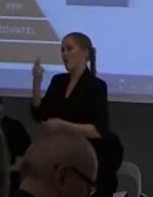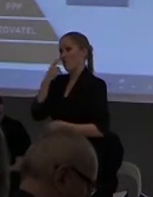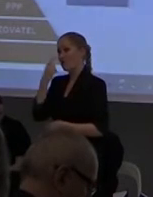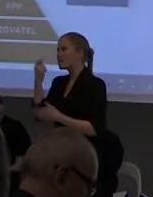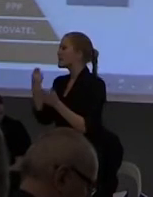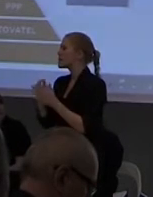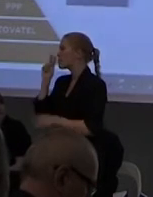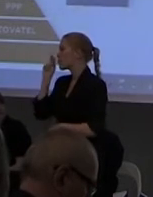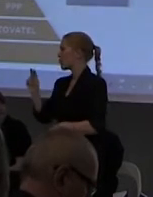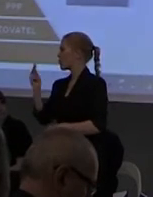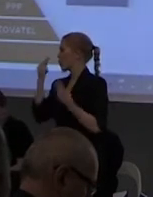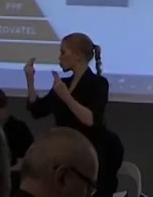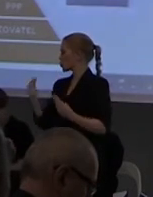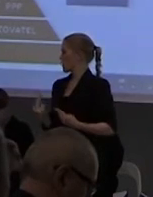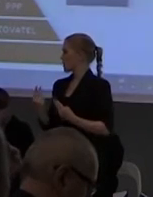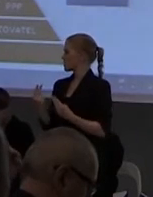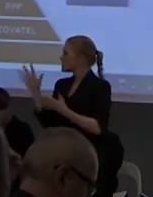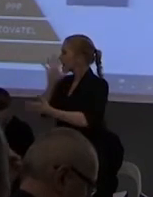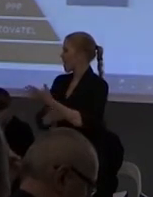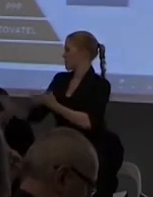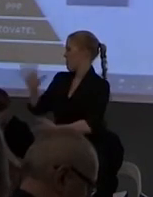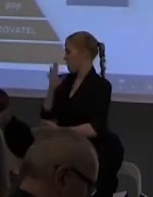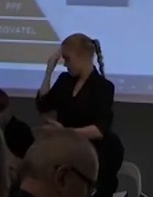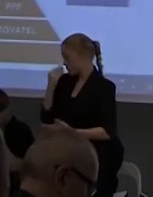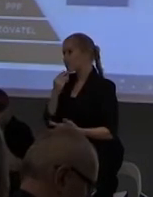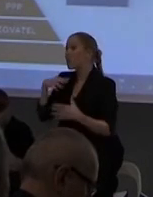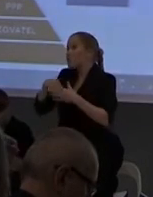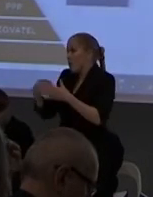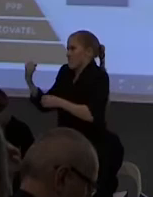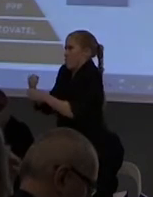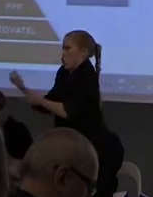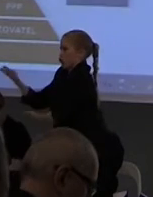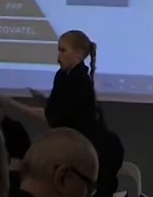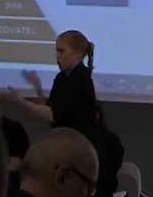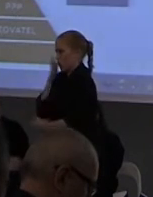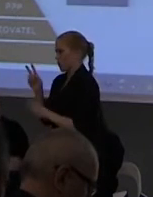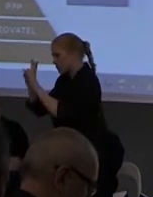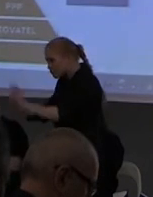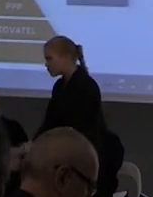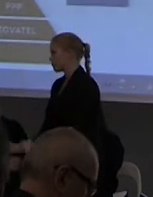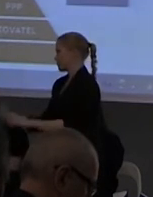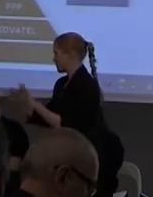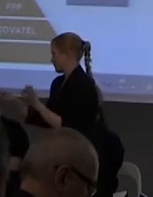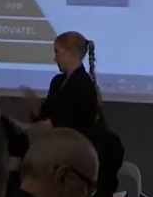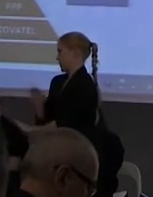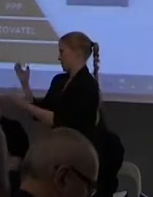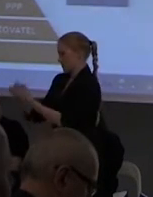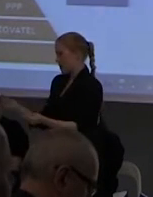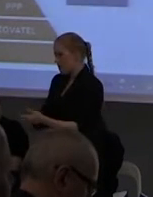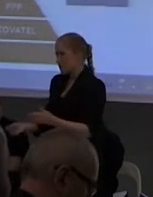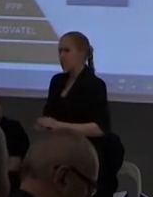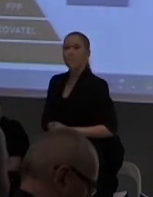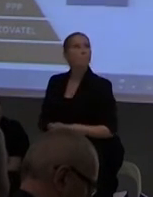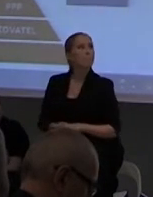posuzovací schéma, které je i předmětem odpoledních workshopů. To je takový nástroj, kdy my jsme se